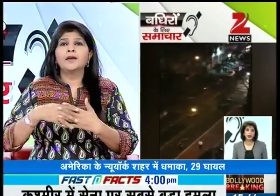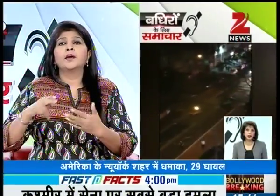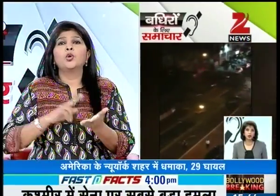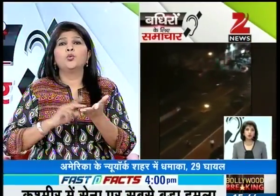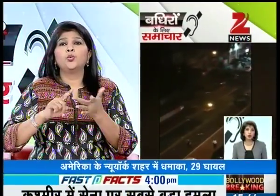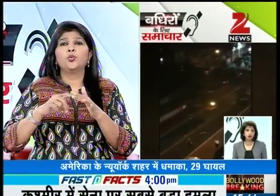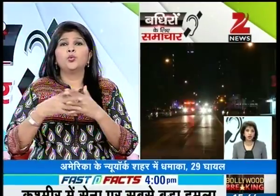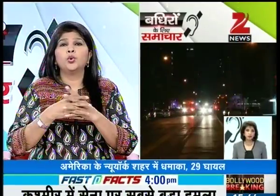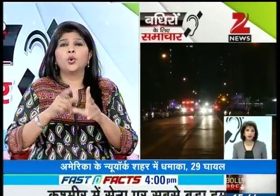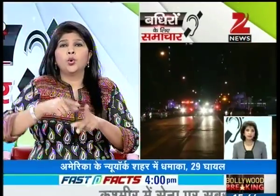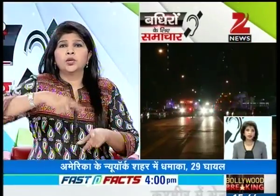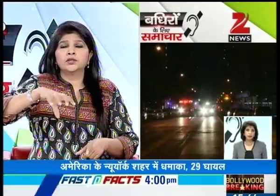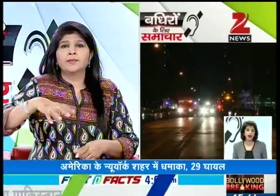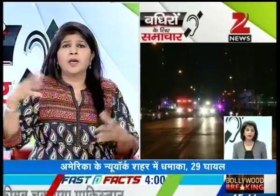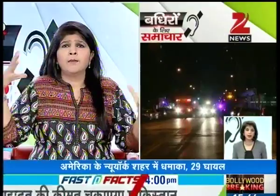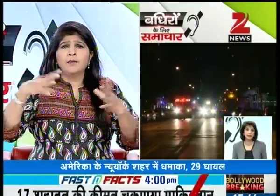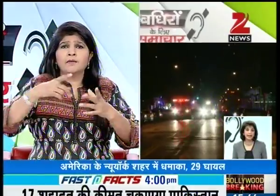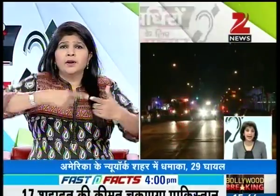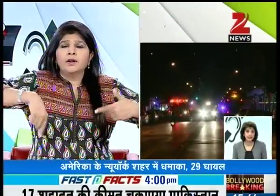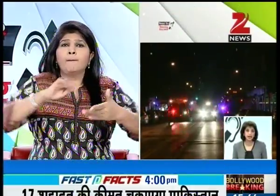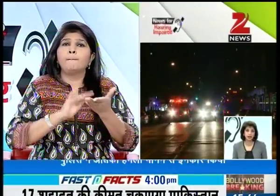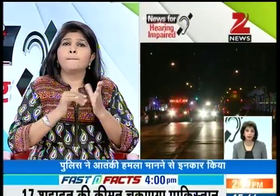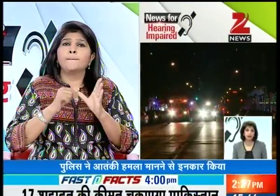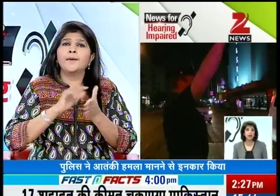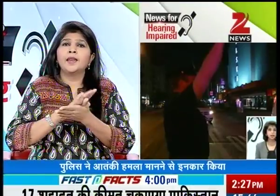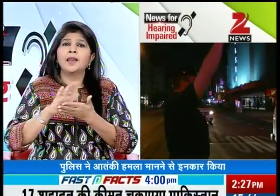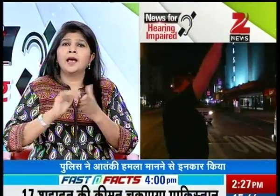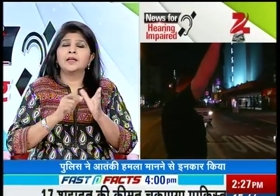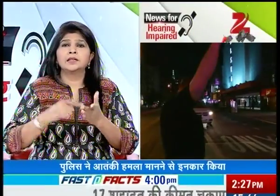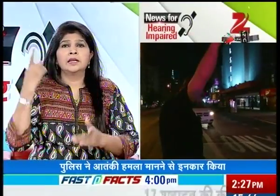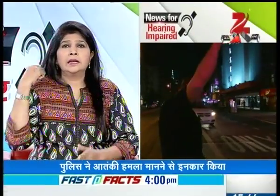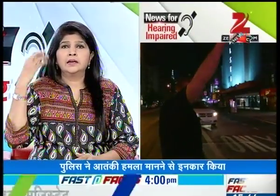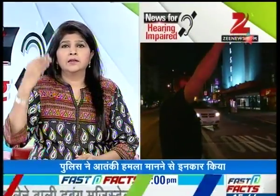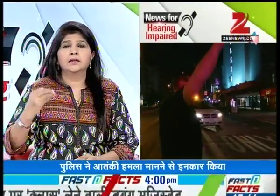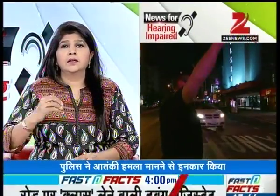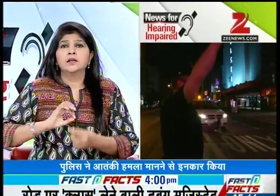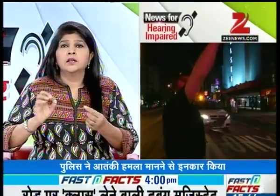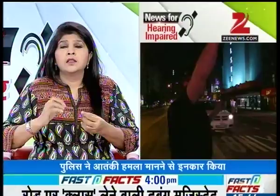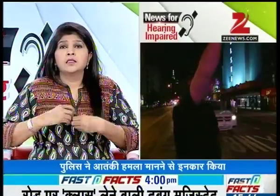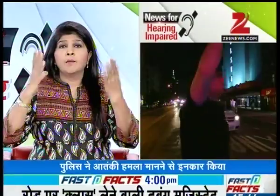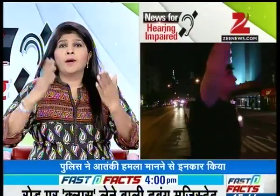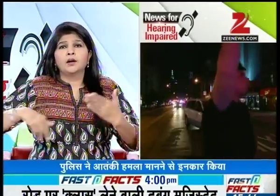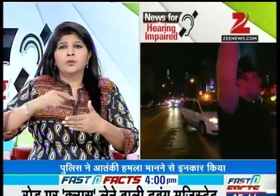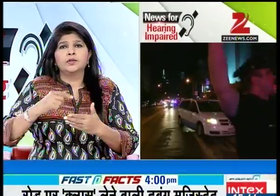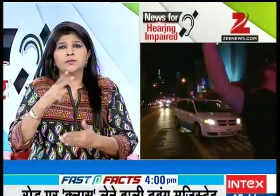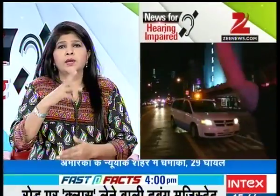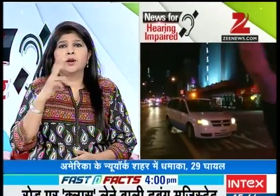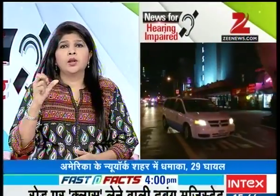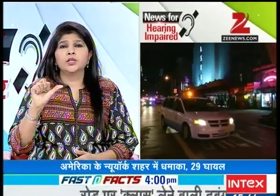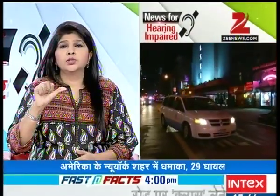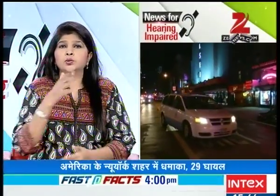अमेरिका के न्यूयॉर्क शहर में भीड़-भाड़ वाले मैनहट्टन इलाके में बीती रात जोरदार धमाका हुआ,